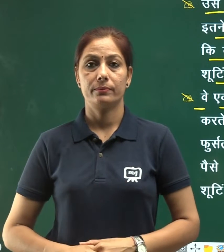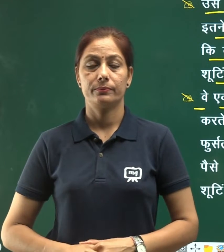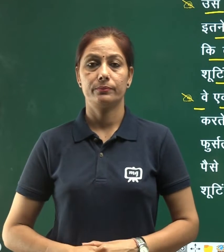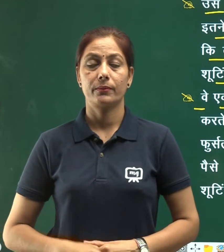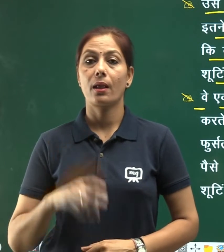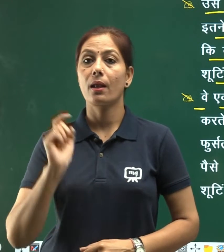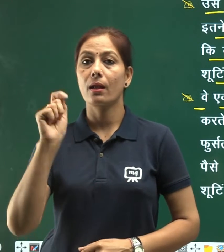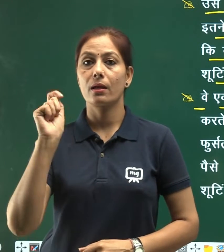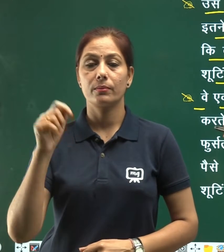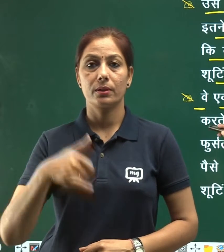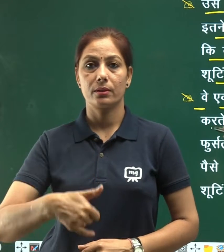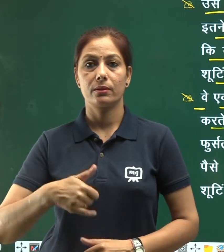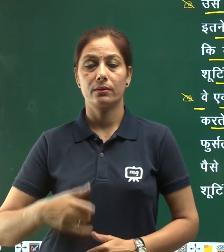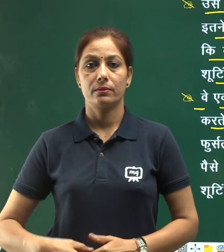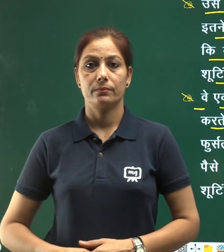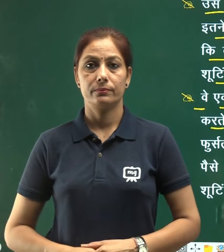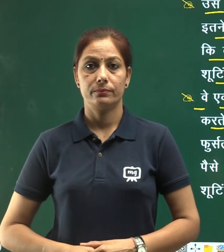काम करते थे।